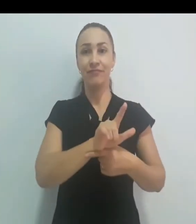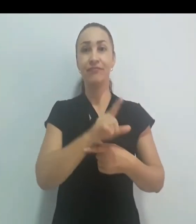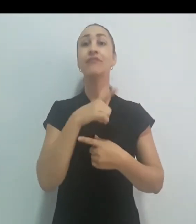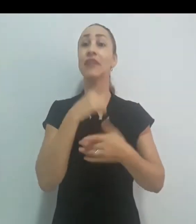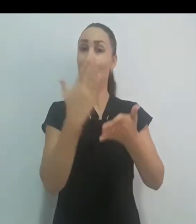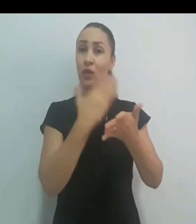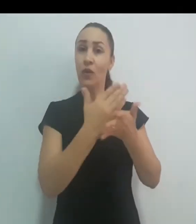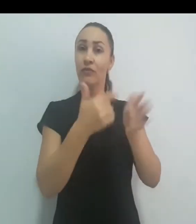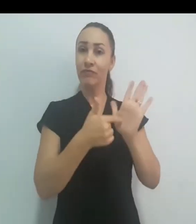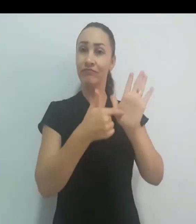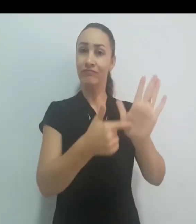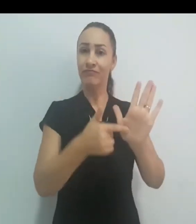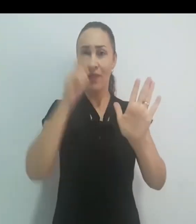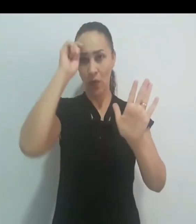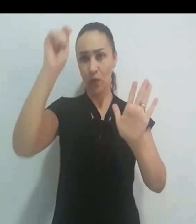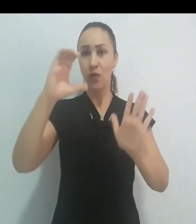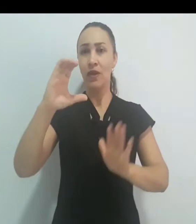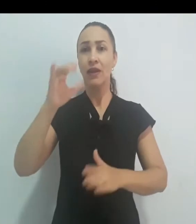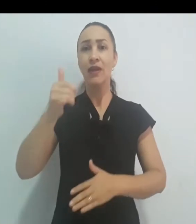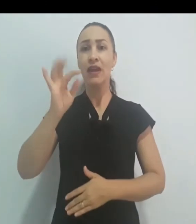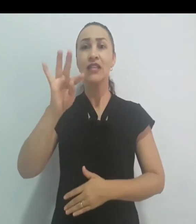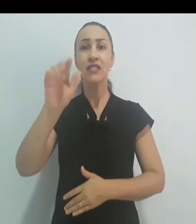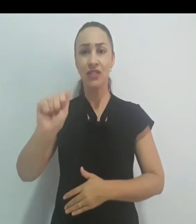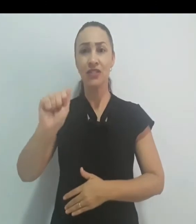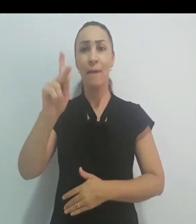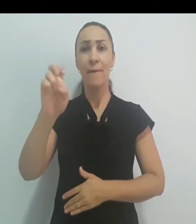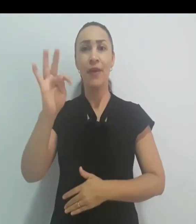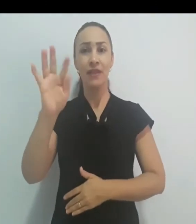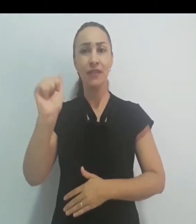essa contribuição da Cynthia Peters,